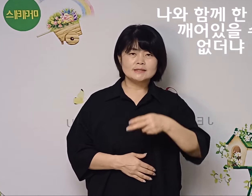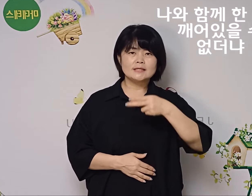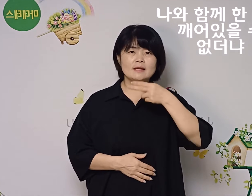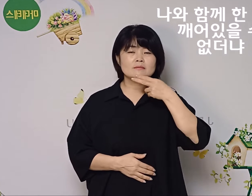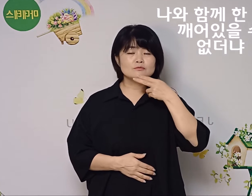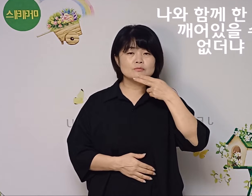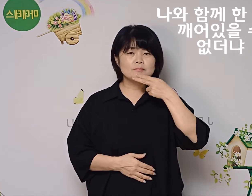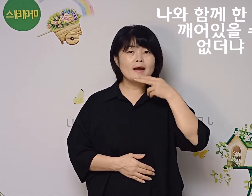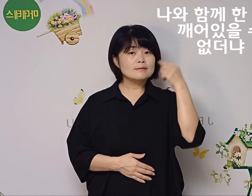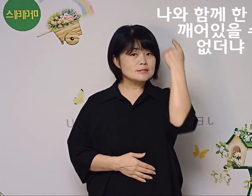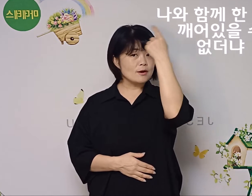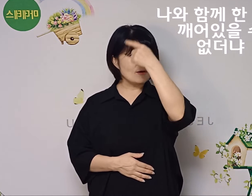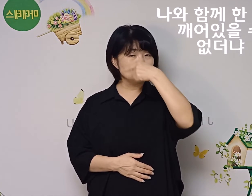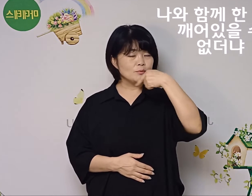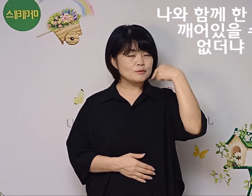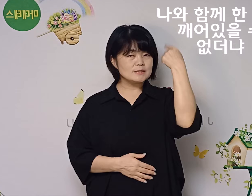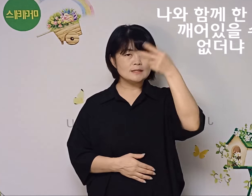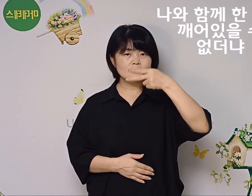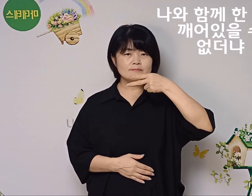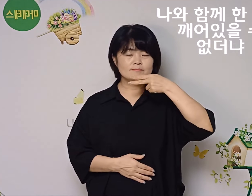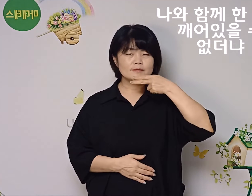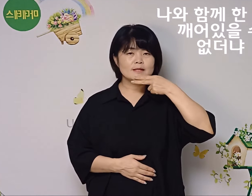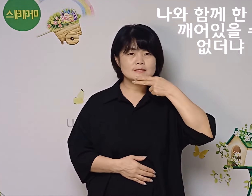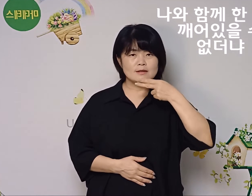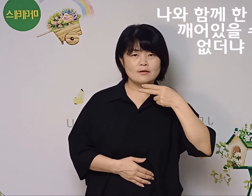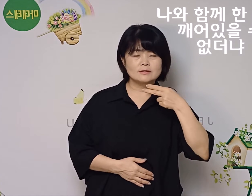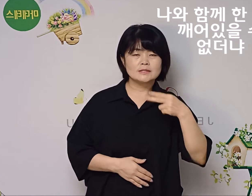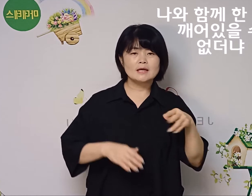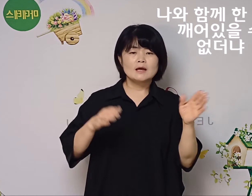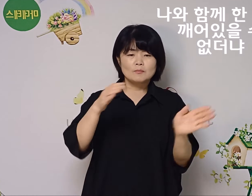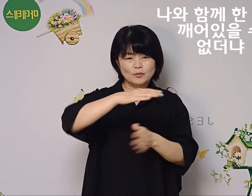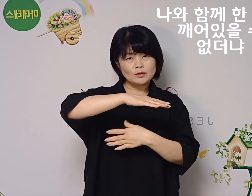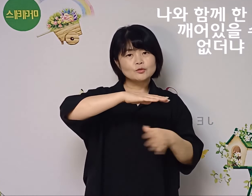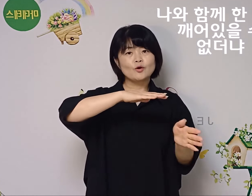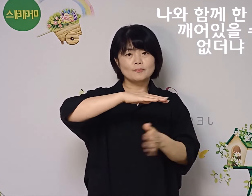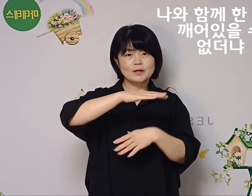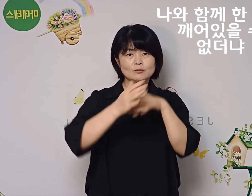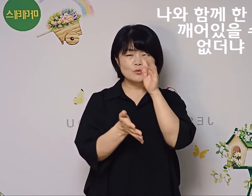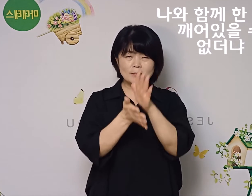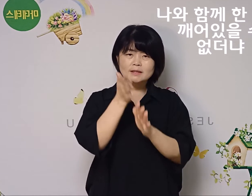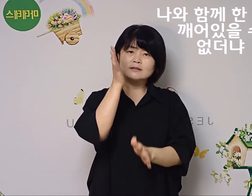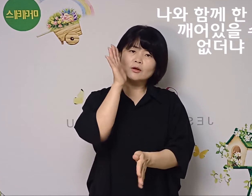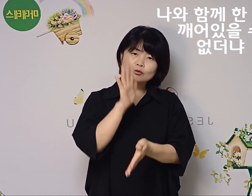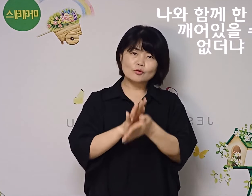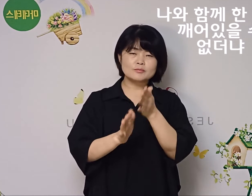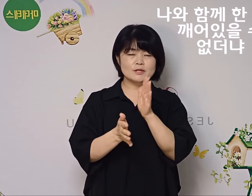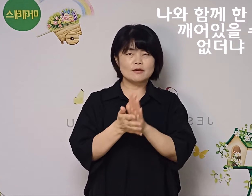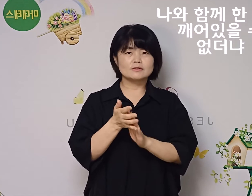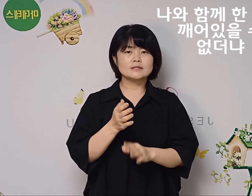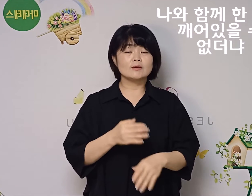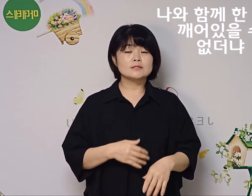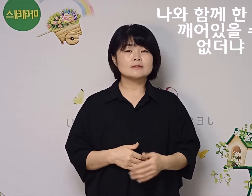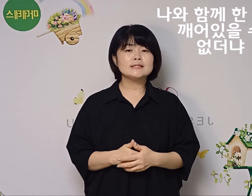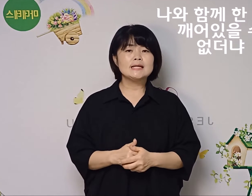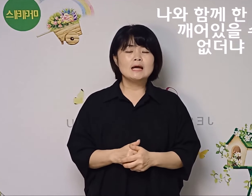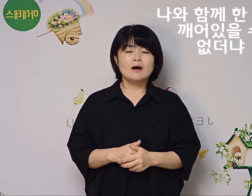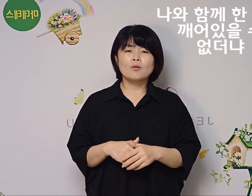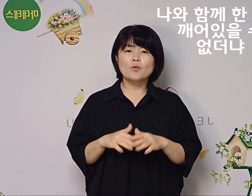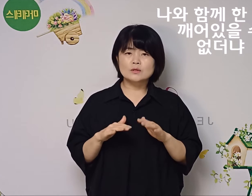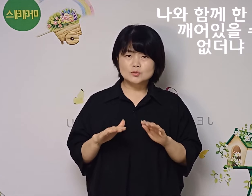있는데 빵점 표시가 있어요. 근데 뭐 이것도 없다고 손바닥을 털어도 없어요. 근데 여기서는 곡이